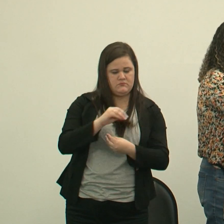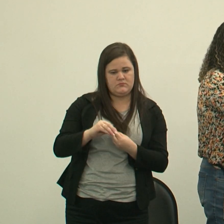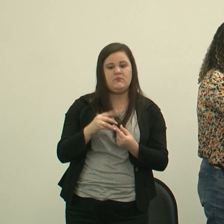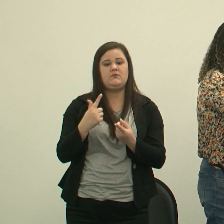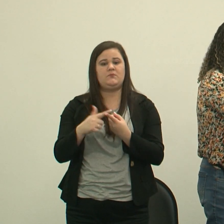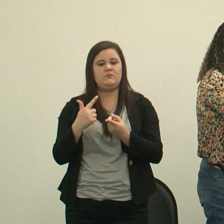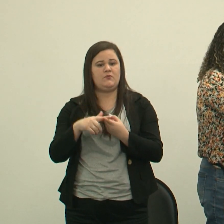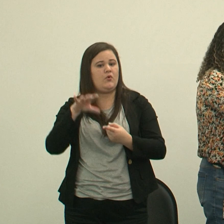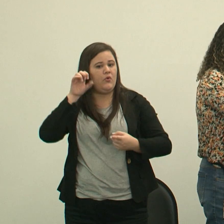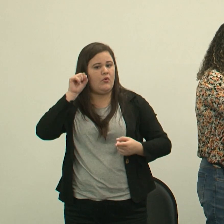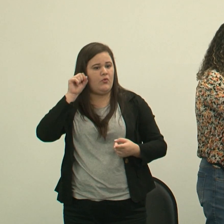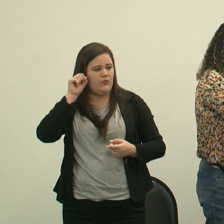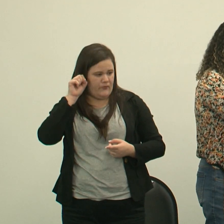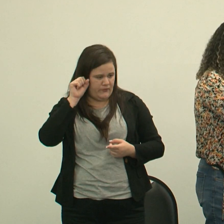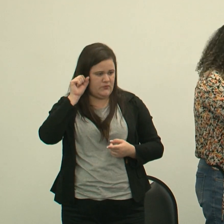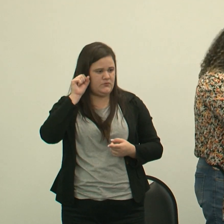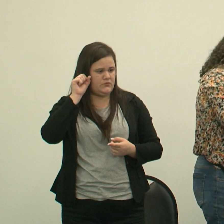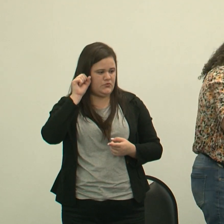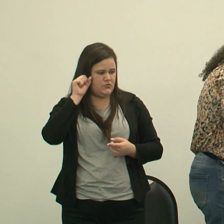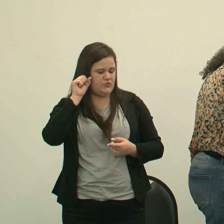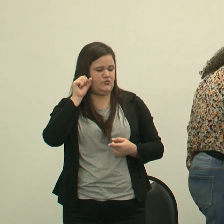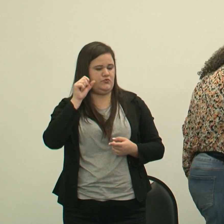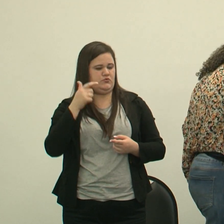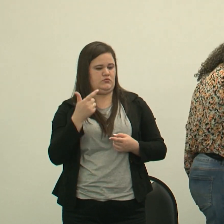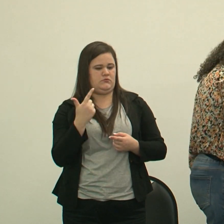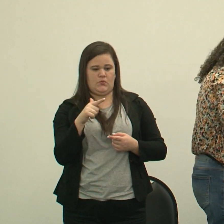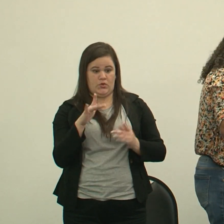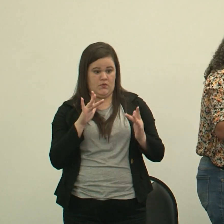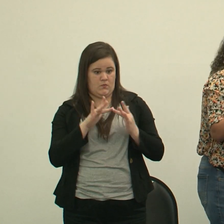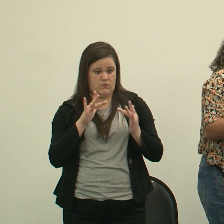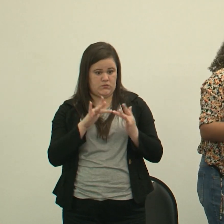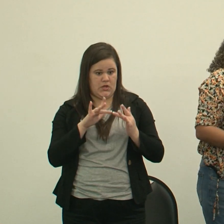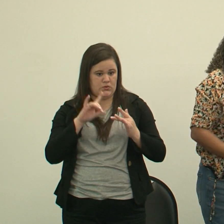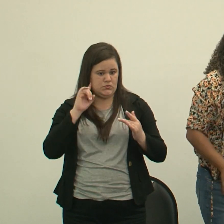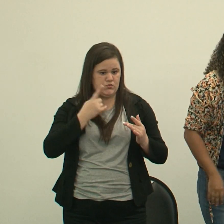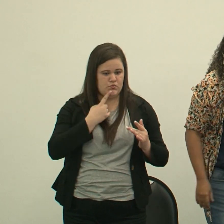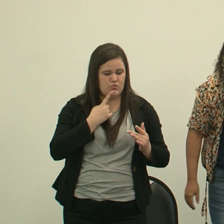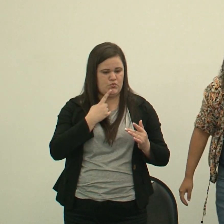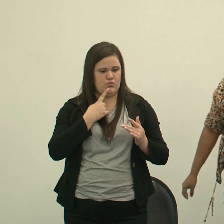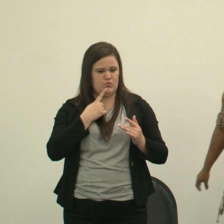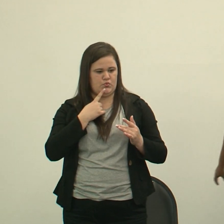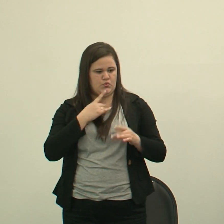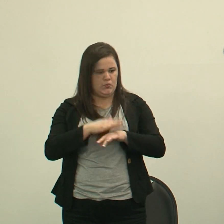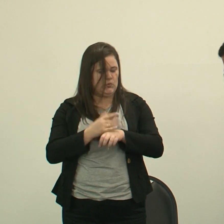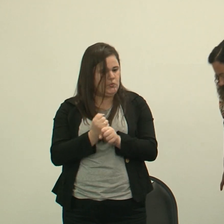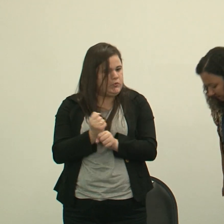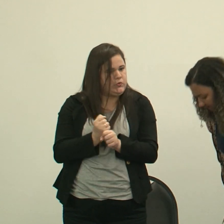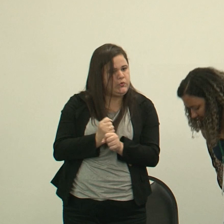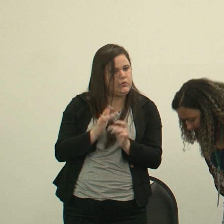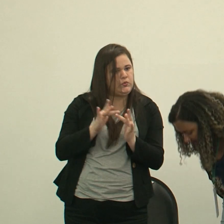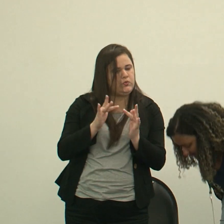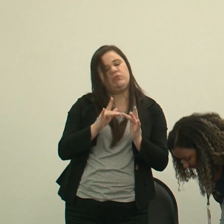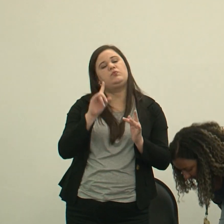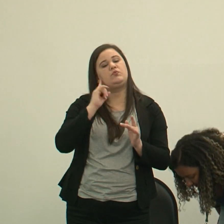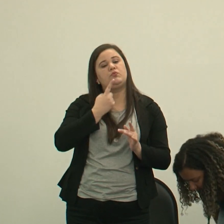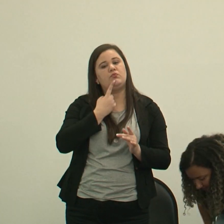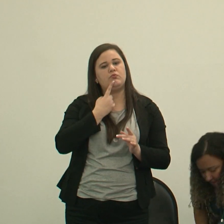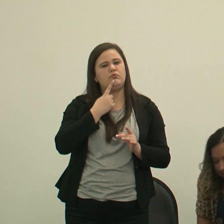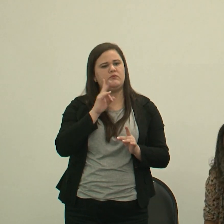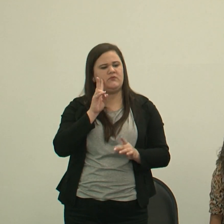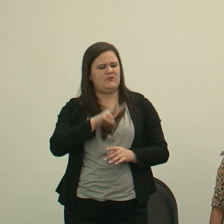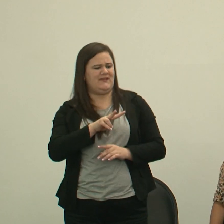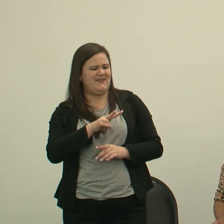do ouvinte, pelo menos o ouvinte que não tem um contato muito longo, de longa data, com os surdos, é que, nossa,